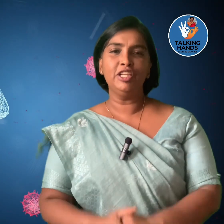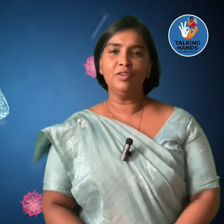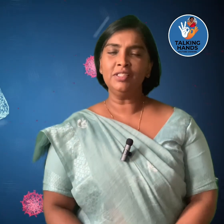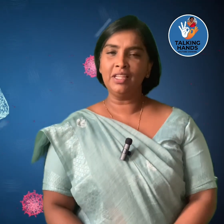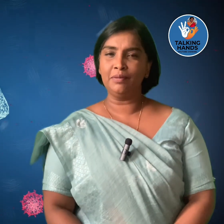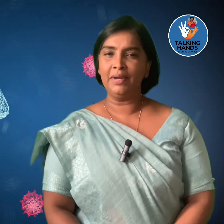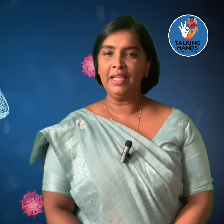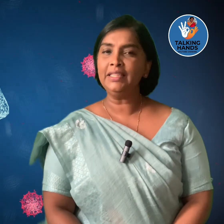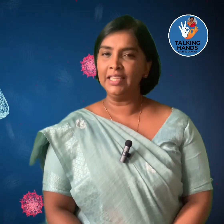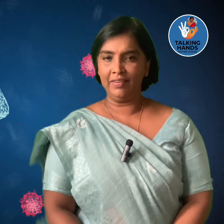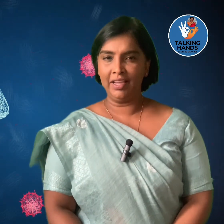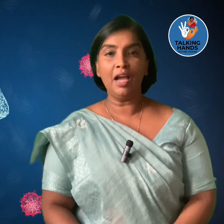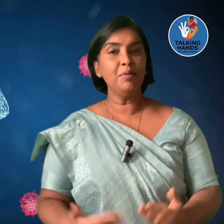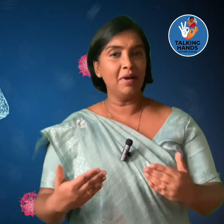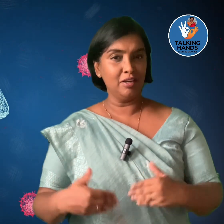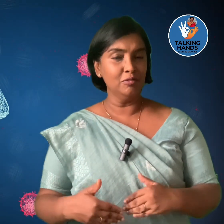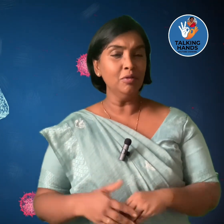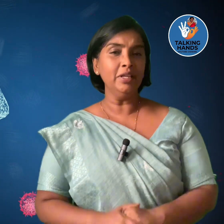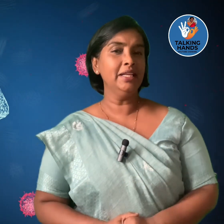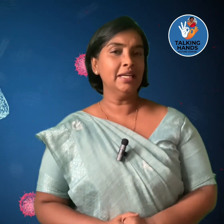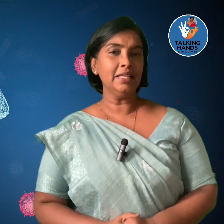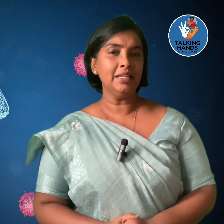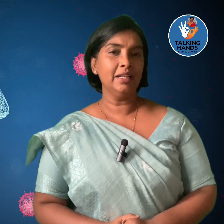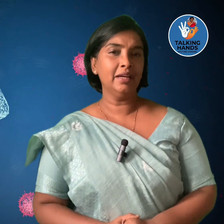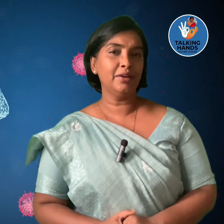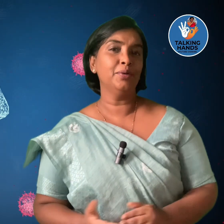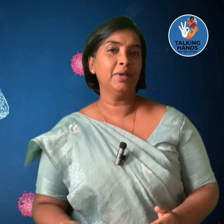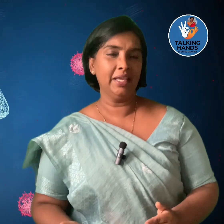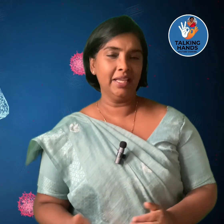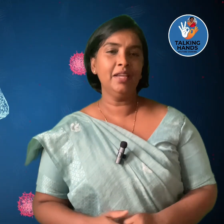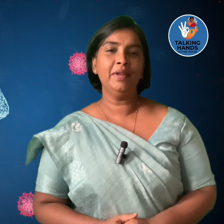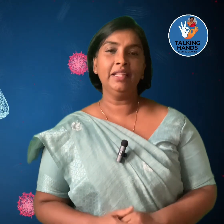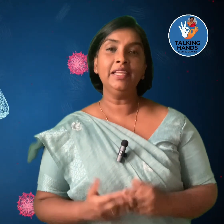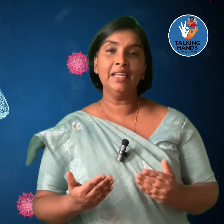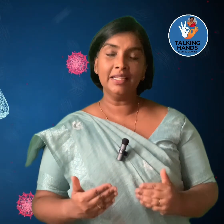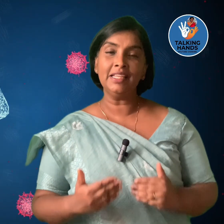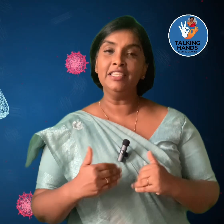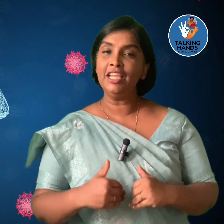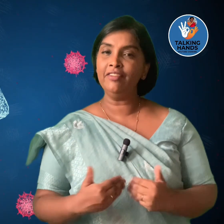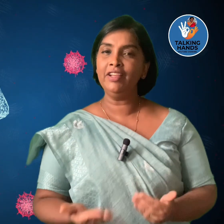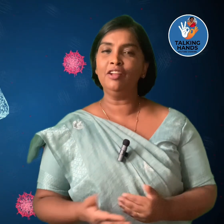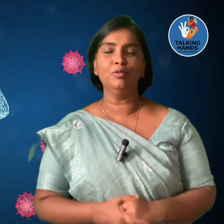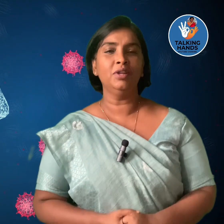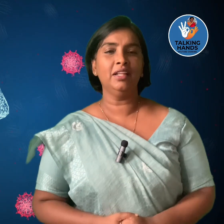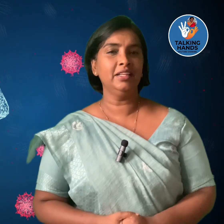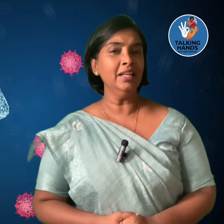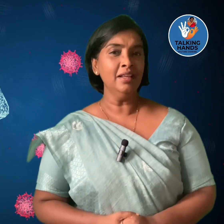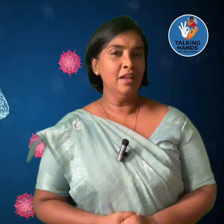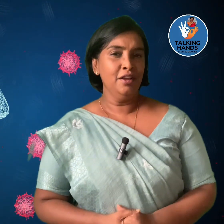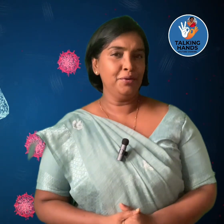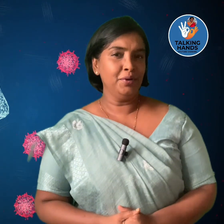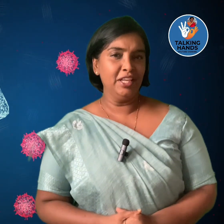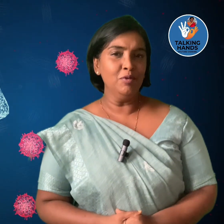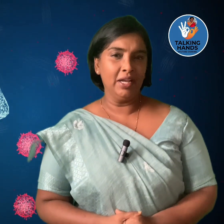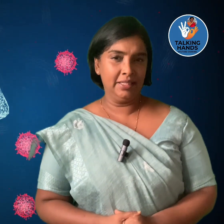වීඩියෝස් නරඹලා තියෙනවා. අපි බලමු ඊළඟ රෝගය. එහෙම නැත්නම් ඊළඟ සංඥාවෙන් හඳුන්වාගෙන රෝගය මොකක්ද